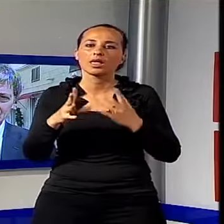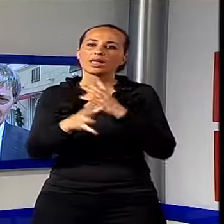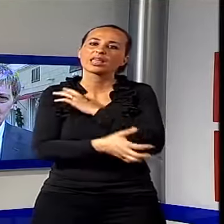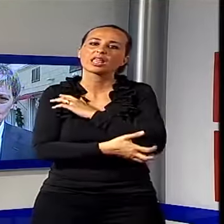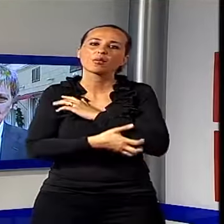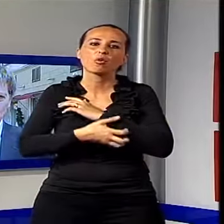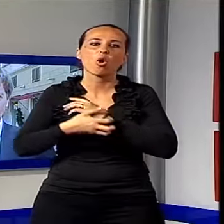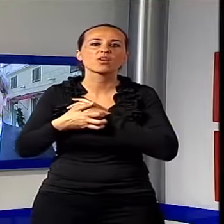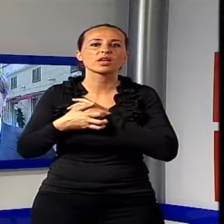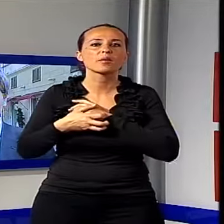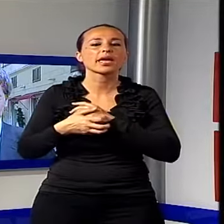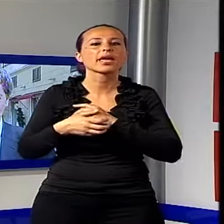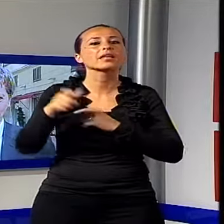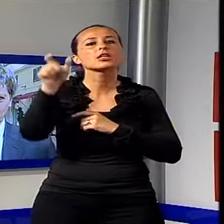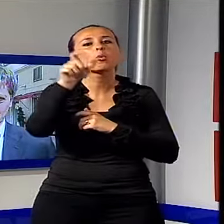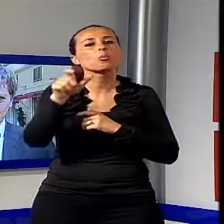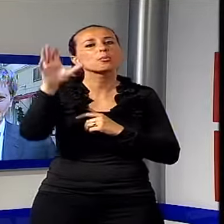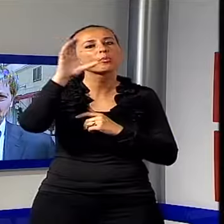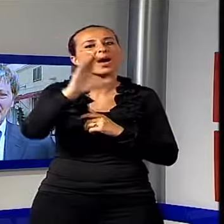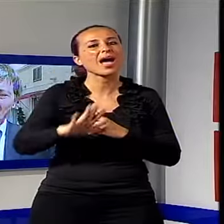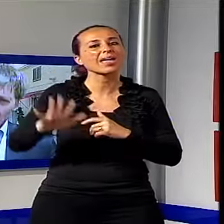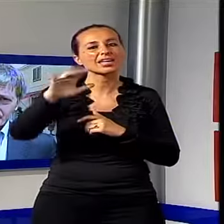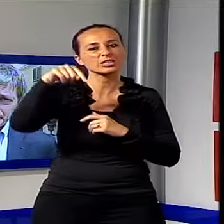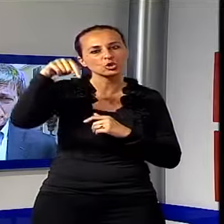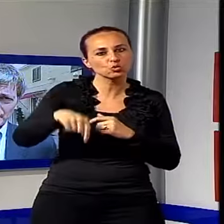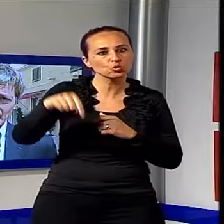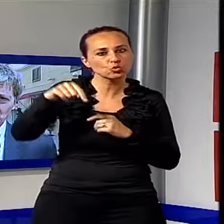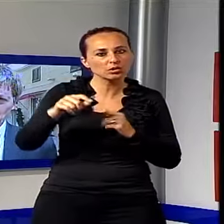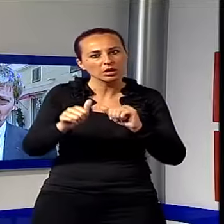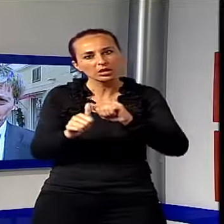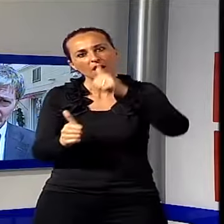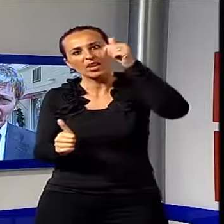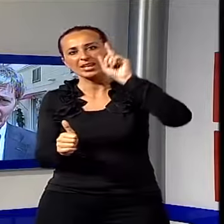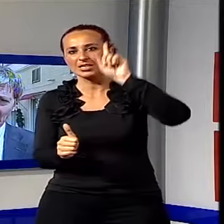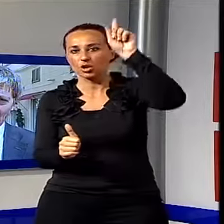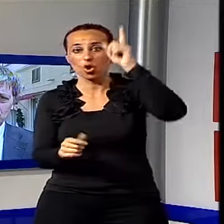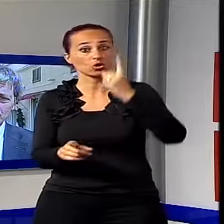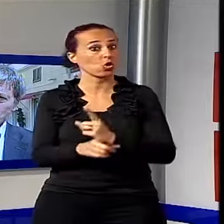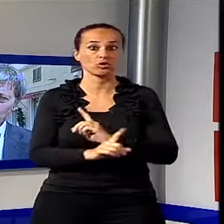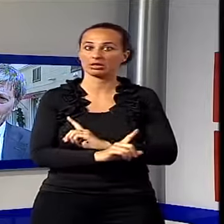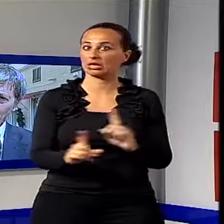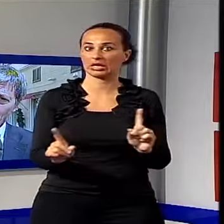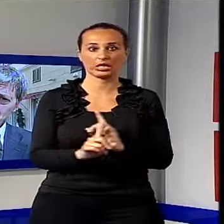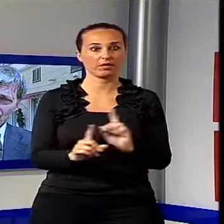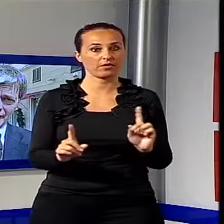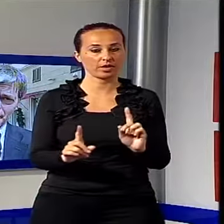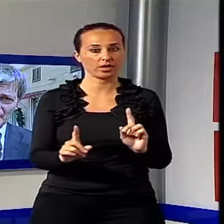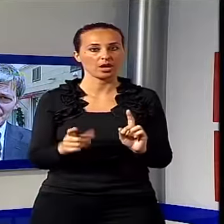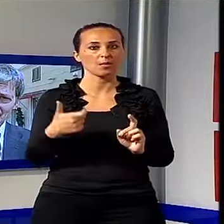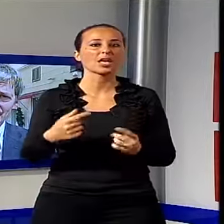del sud rispetto ai paesi del nord. Perché la cosa peggiore che ci può capitare è un ritorno alla logica esasperata dei